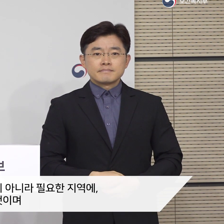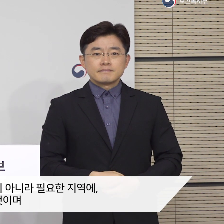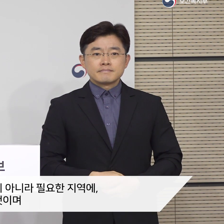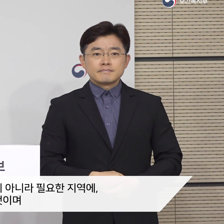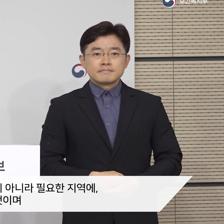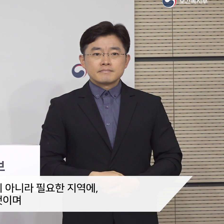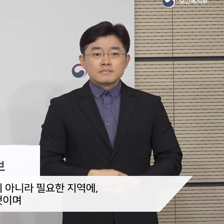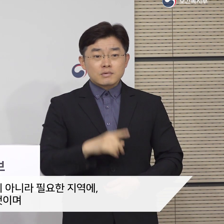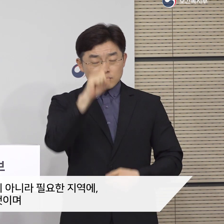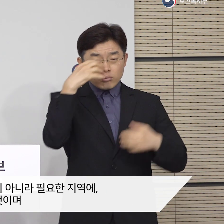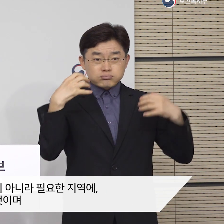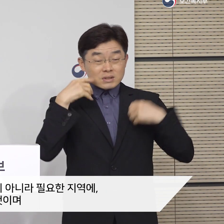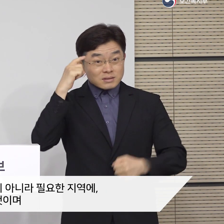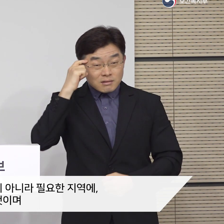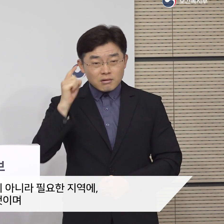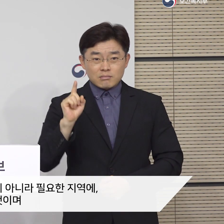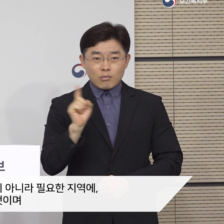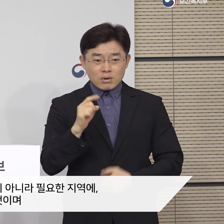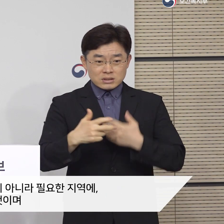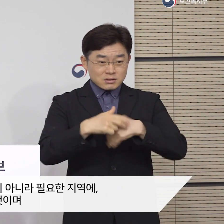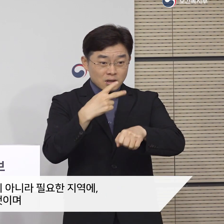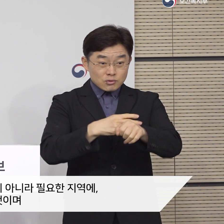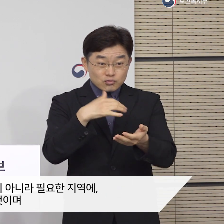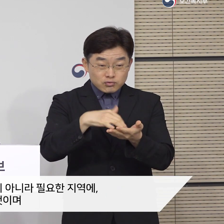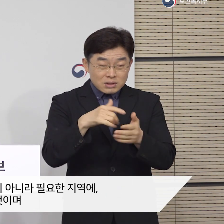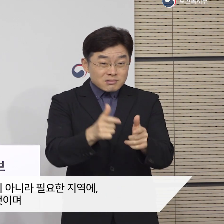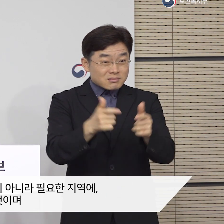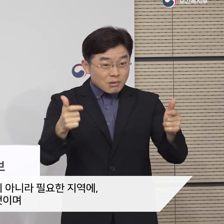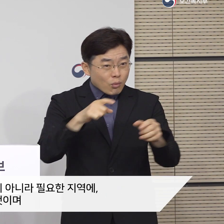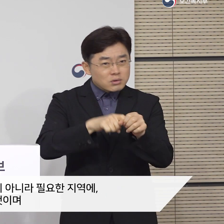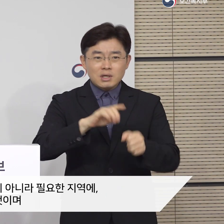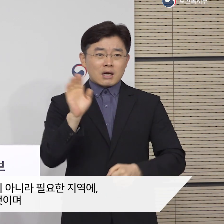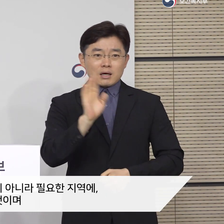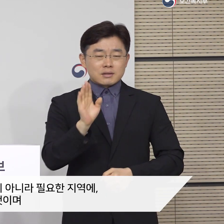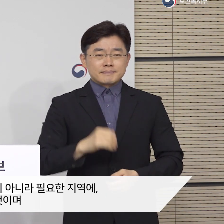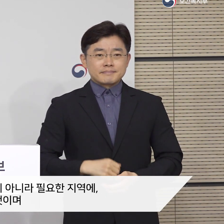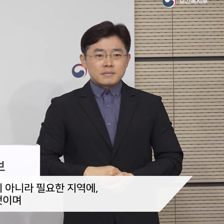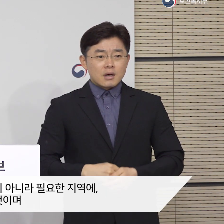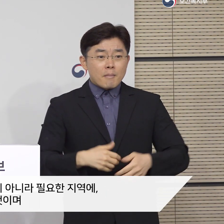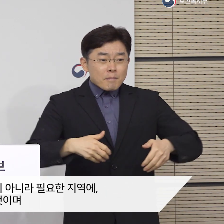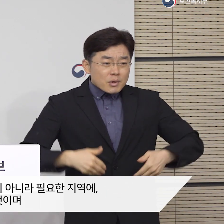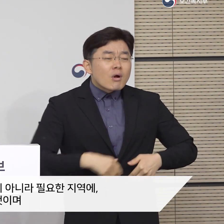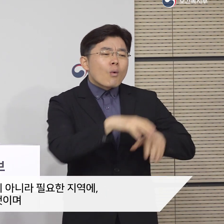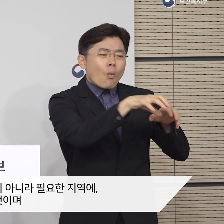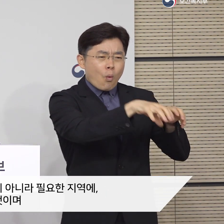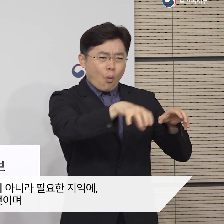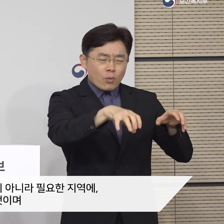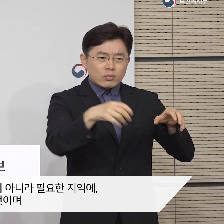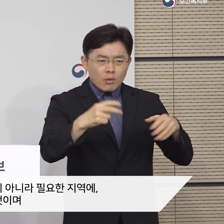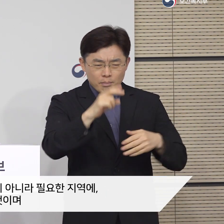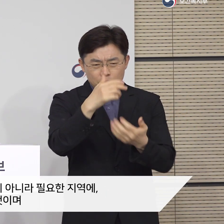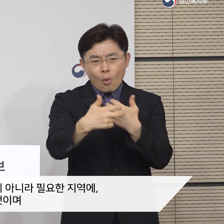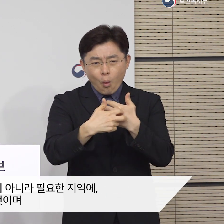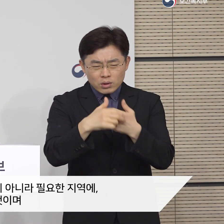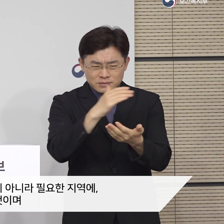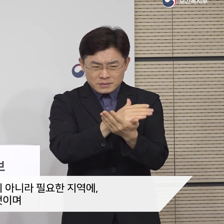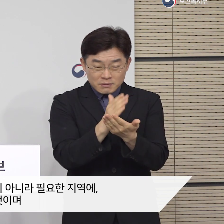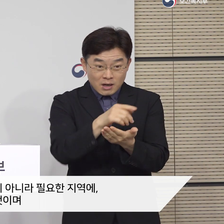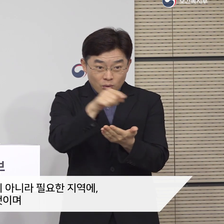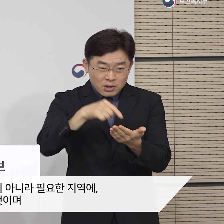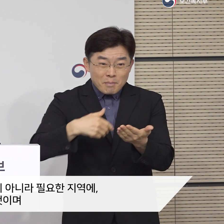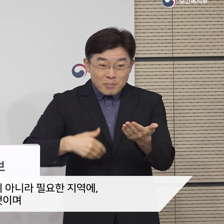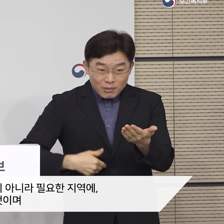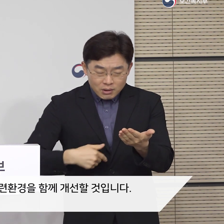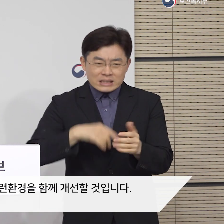정부는 단순히 의사의 수를 확충하는 것이 아니라 필요한 지역에 필요한 진료 과목에 의사 정원을 배치할